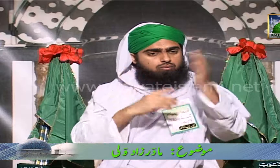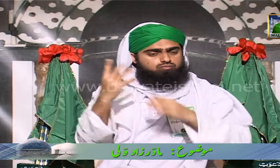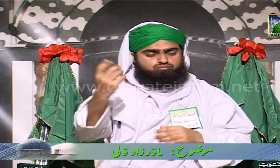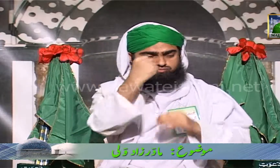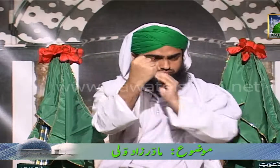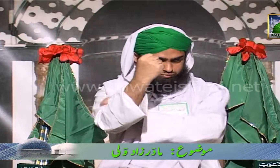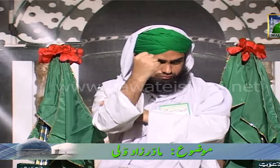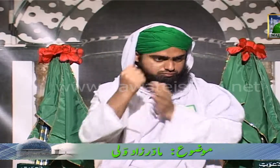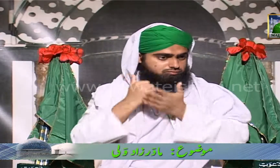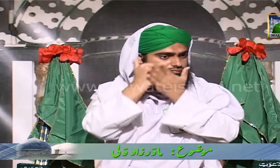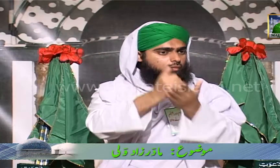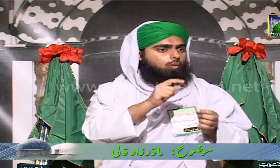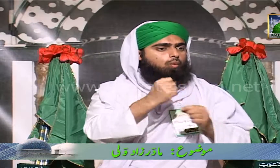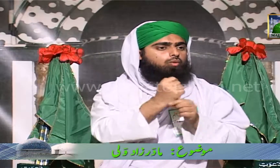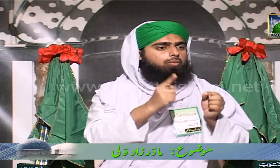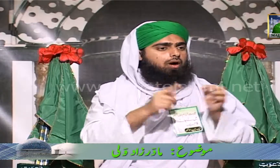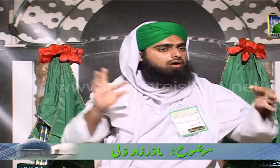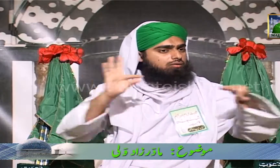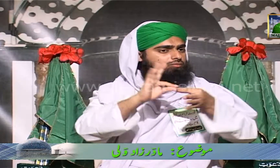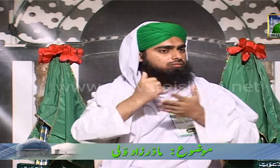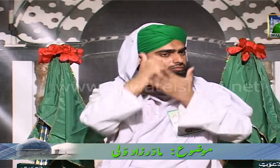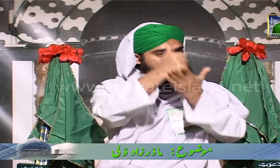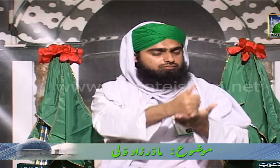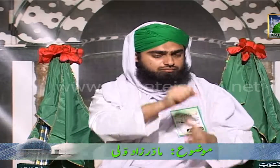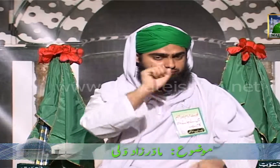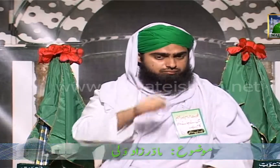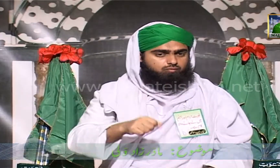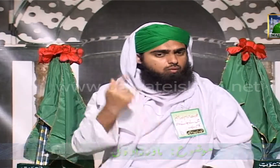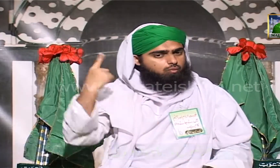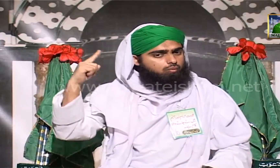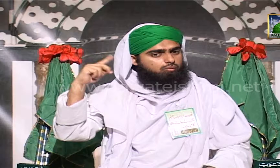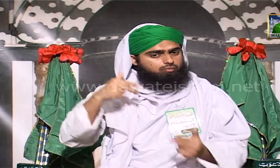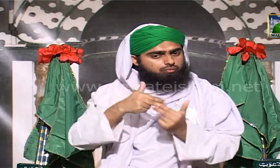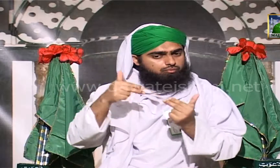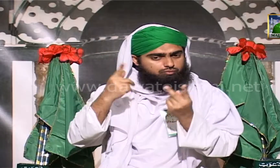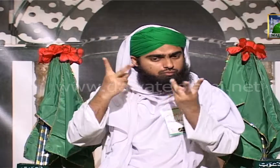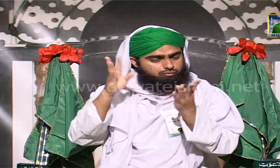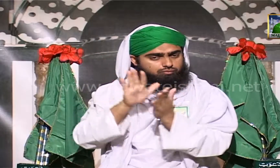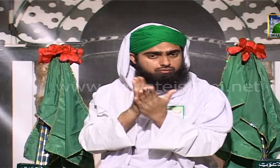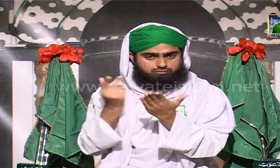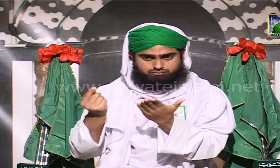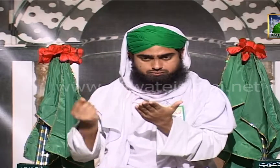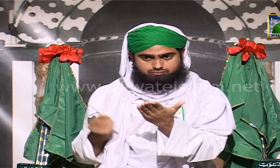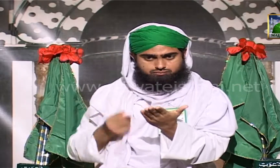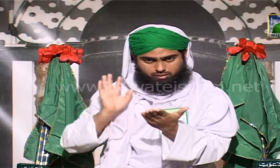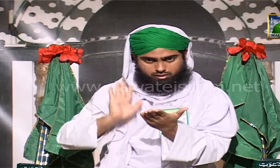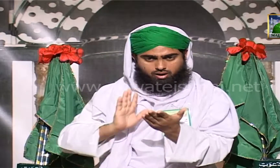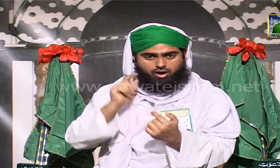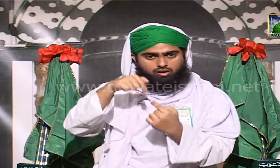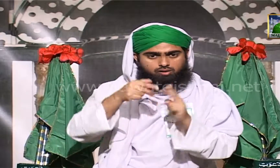دی ہے، اور یہ آتے، اس میں کوئی شک نہیں۔ اس سے بے شمار واقعات مطلب کتابوں میں موجود ہیں کہ اولیاء کرام جو ہے وہ